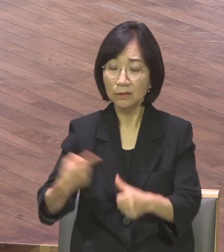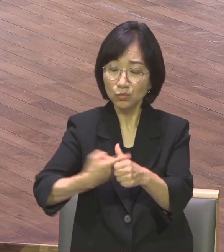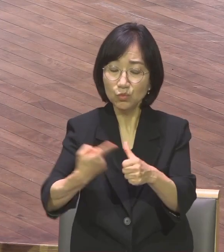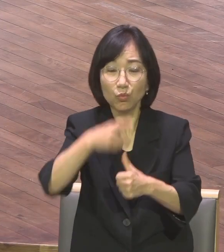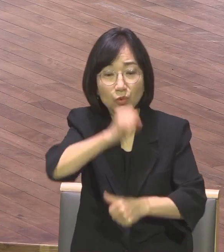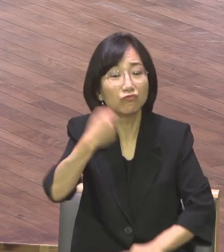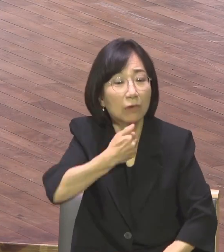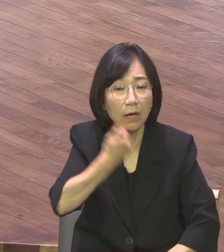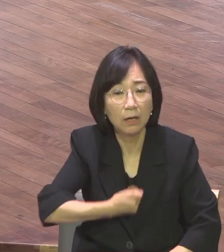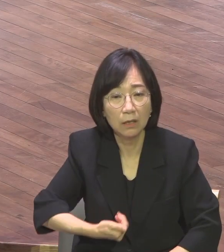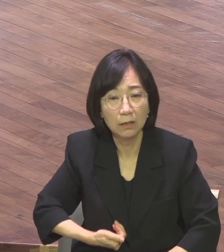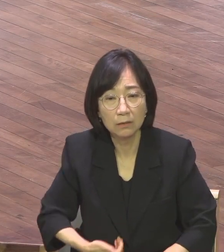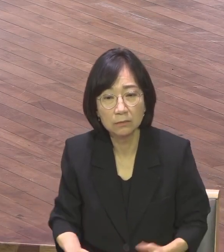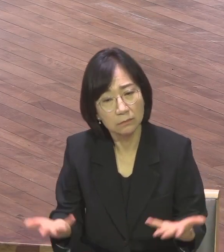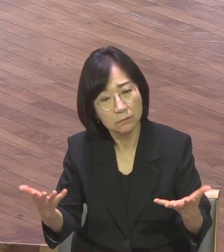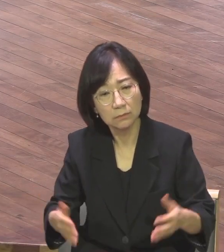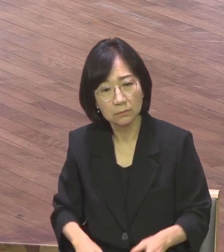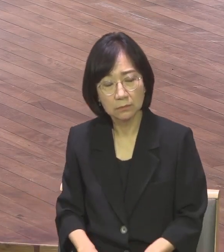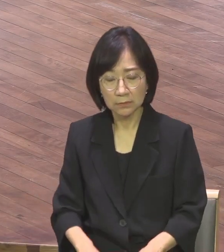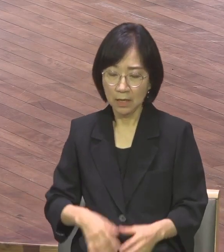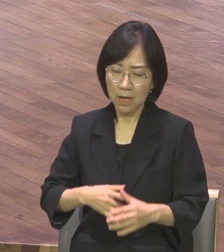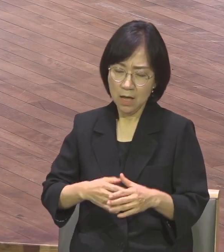진국이 거기 다 있어.